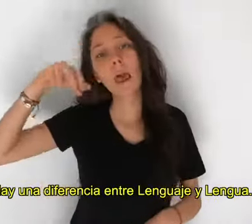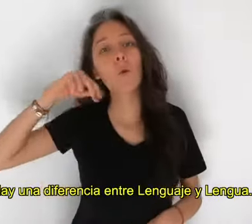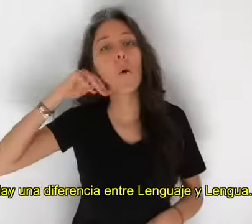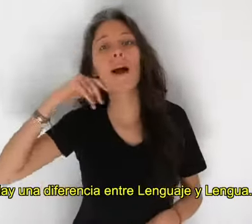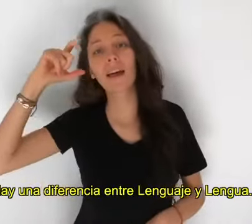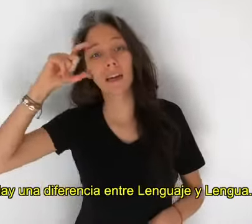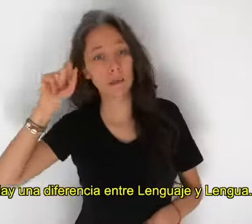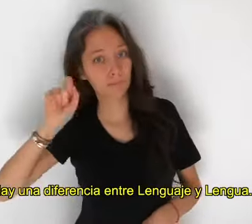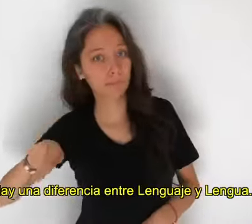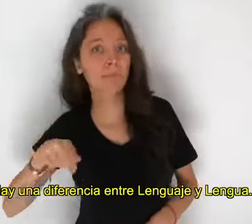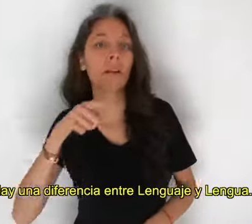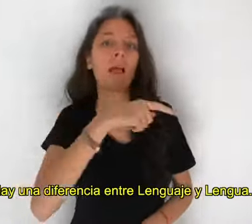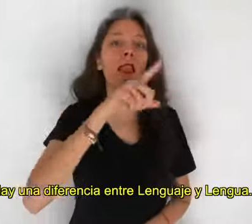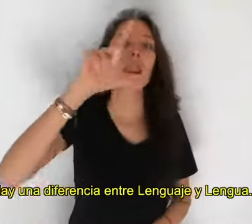lenguaje y lengua